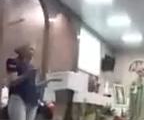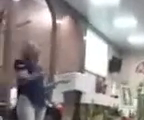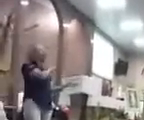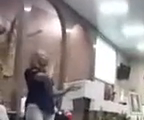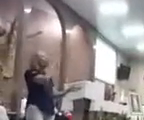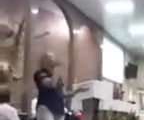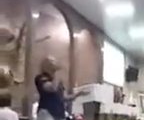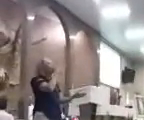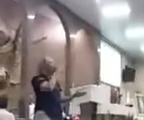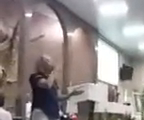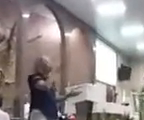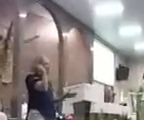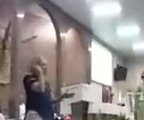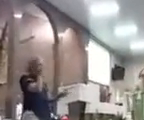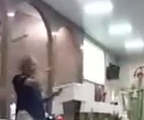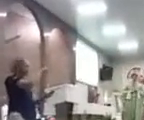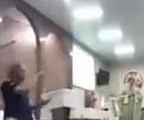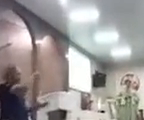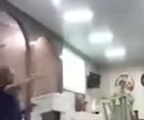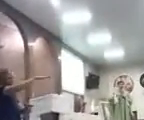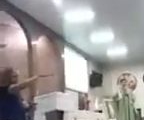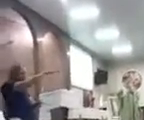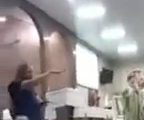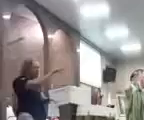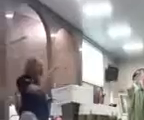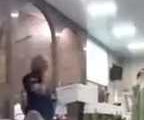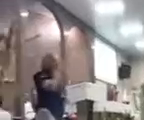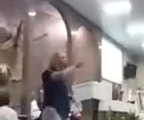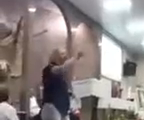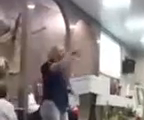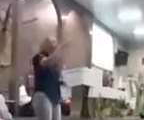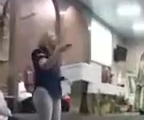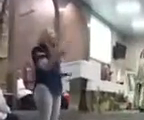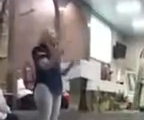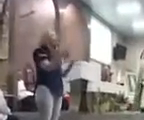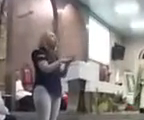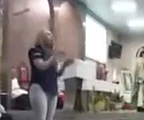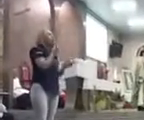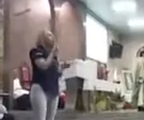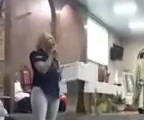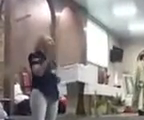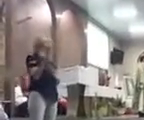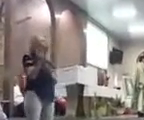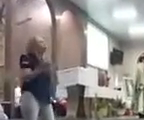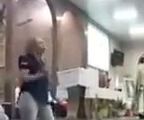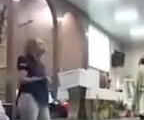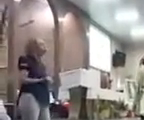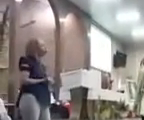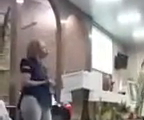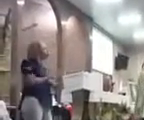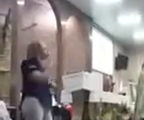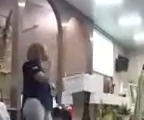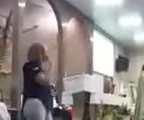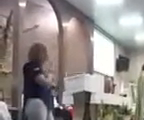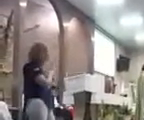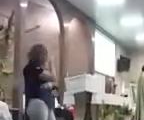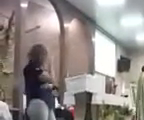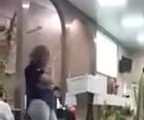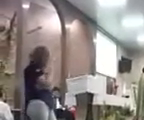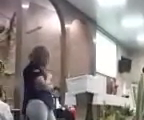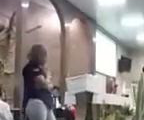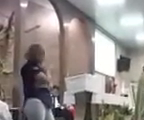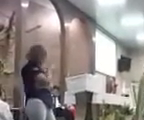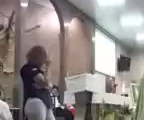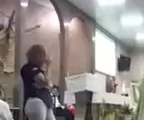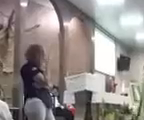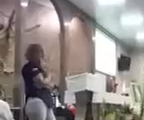igreja, então chegou um senhor, um rapaz assim, e ele me disse: padre, você lembra